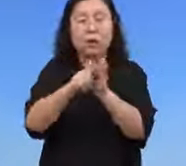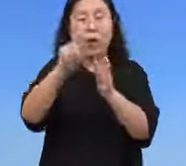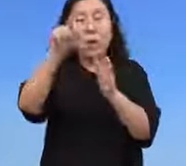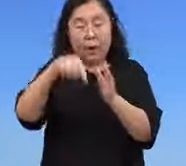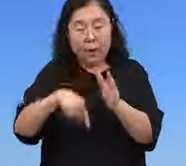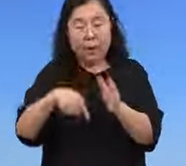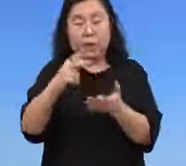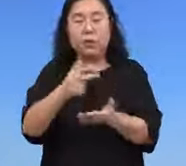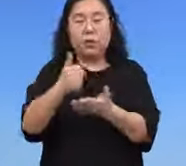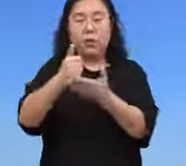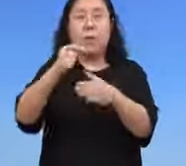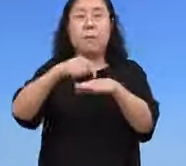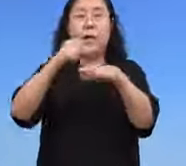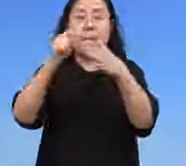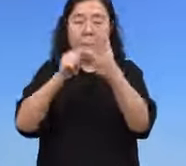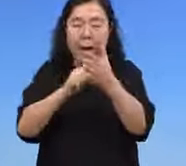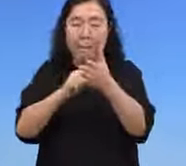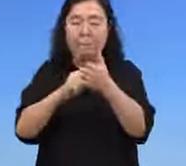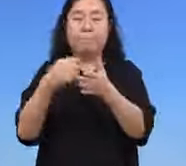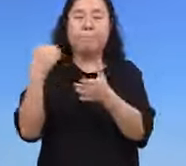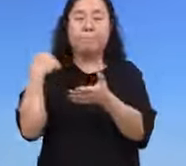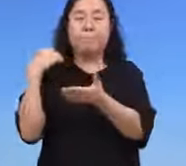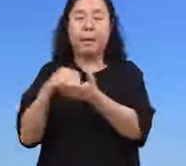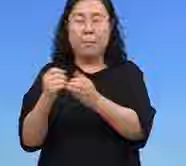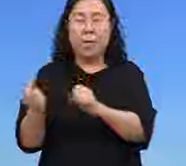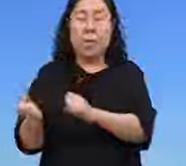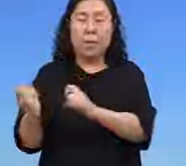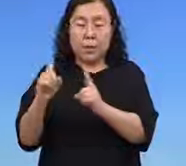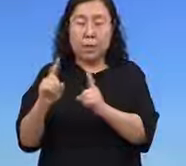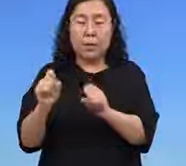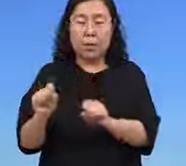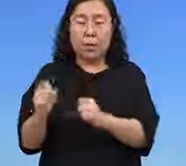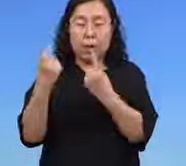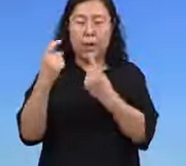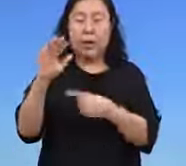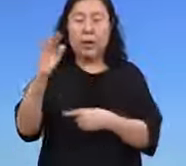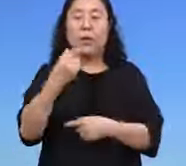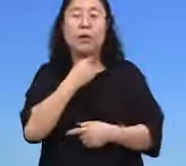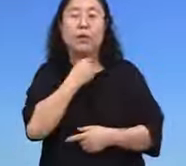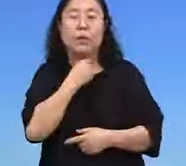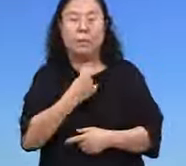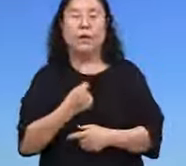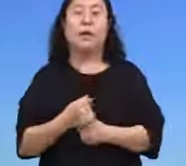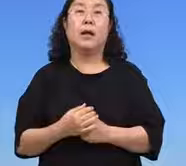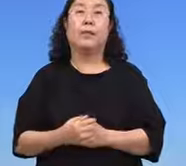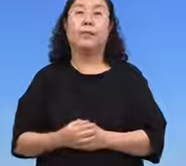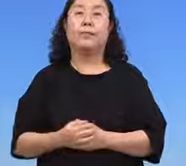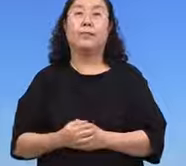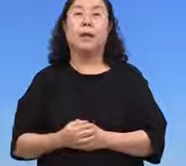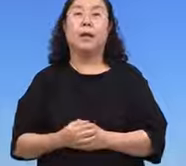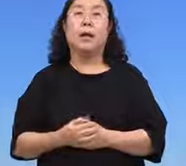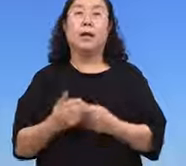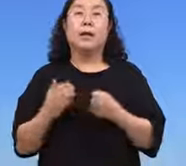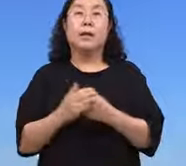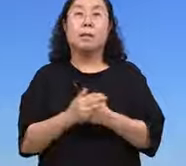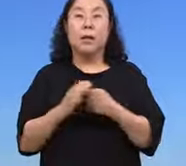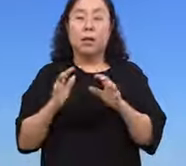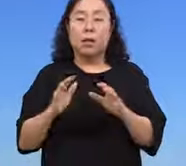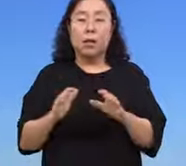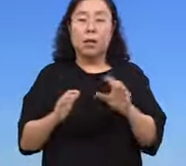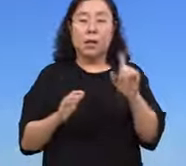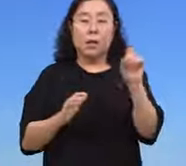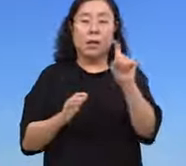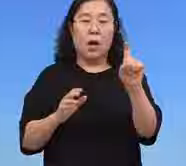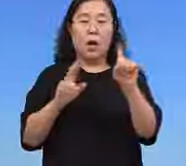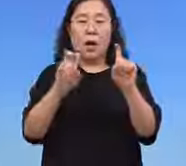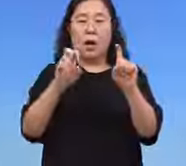좋겠다, 그 주님의 마음이 회복되는 그런 기회로 삼자는 것입니다. 이런 점에서 저는 오늘 본문에